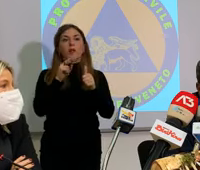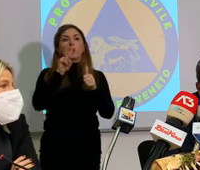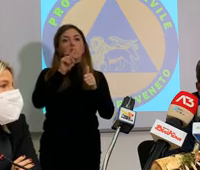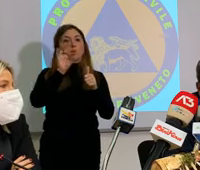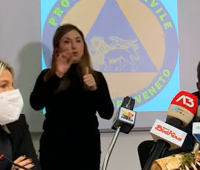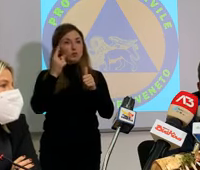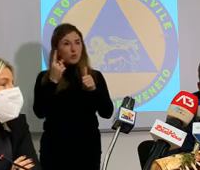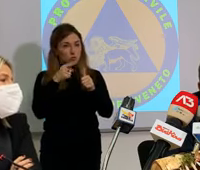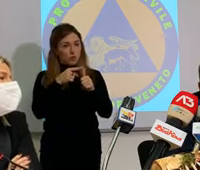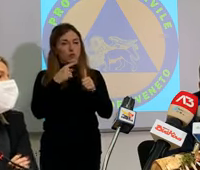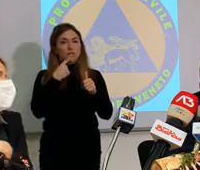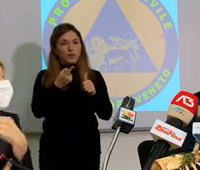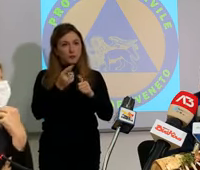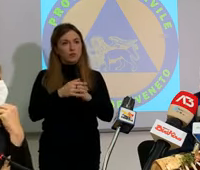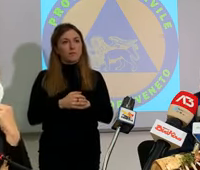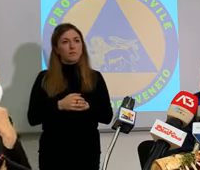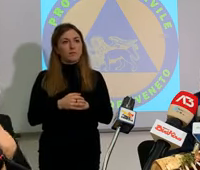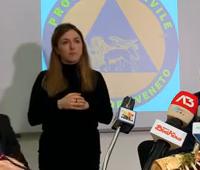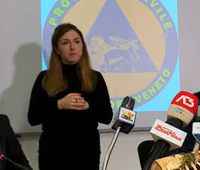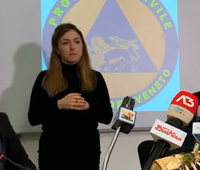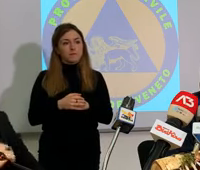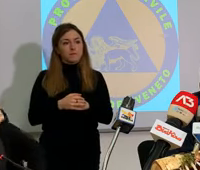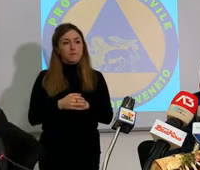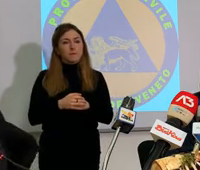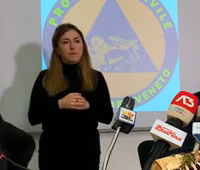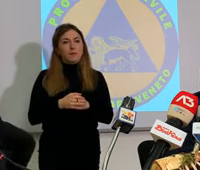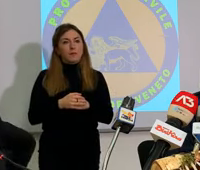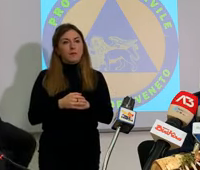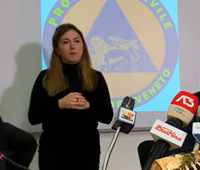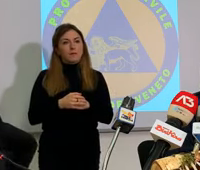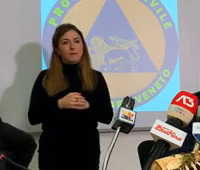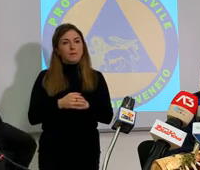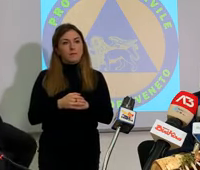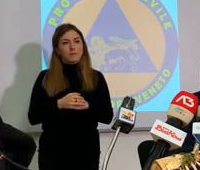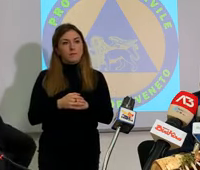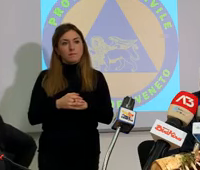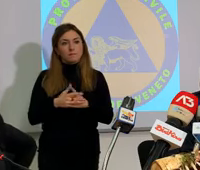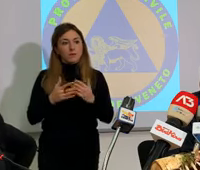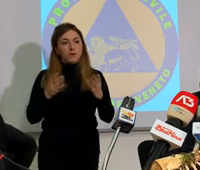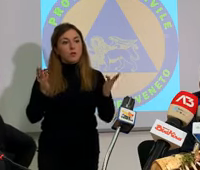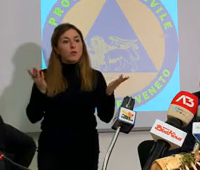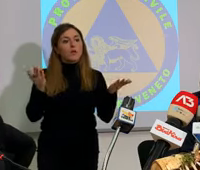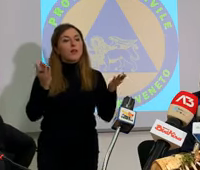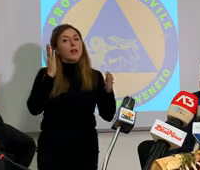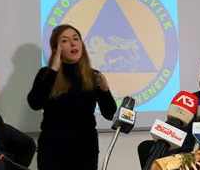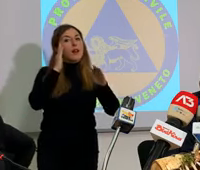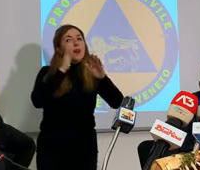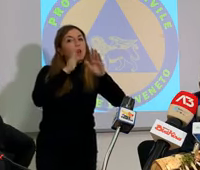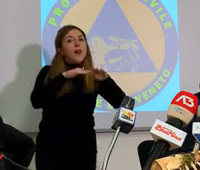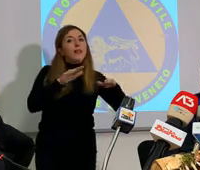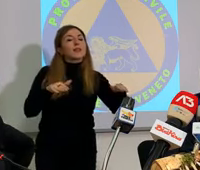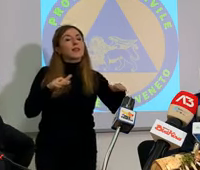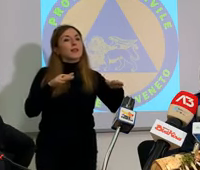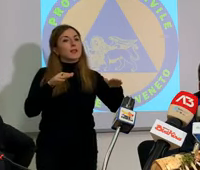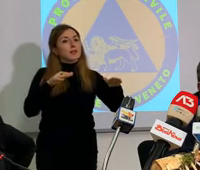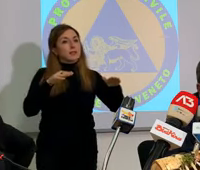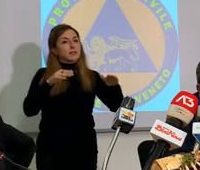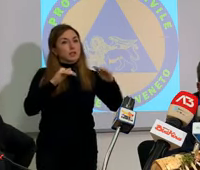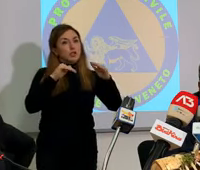era raggiungere la disponibilità di tutte le attrezzature necessarie per attivare tutti i lati intensivi subintensivi